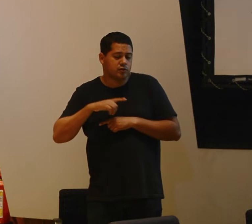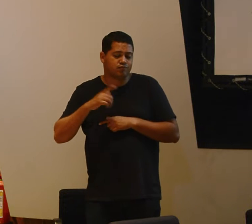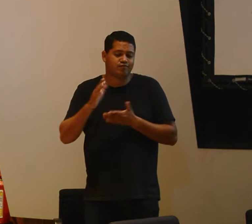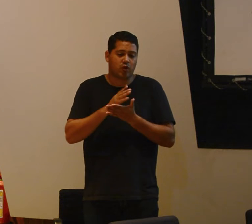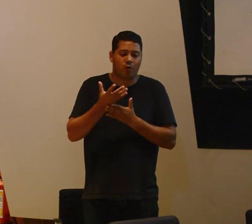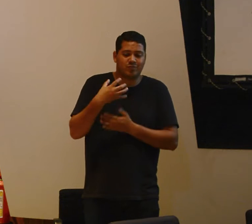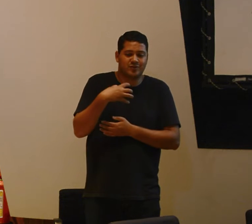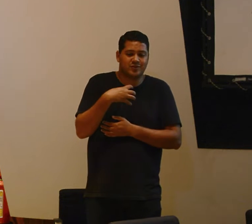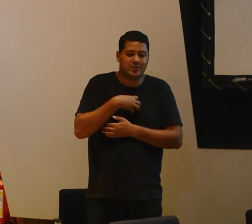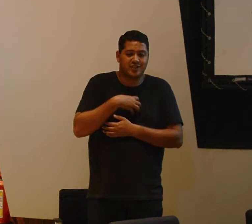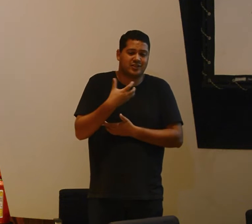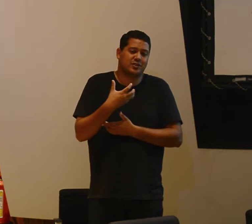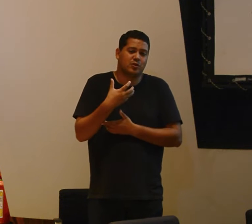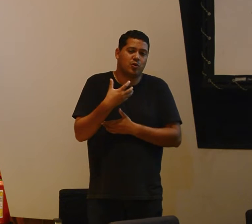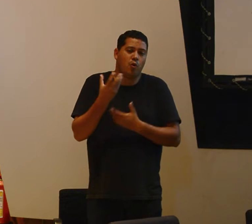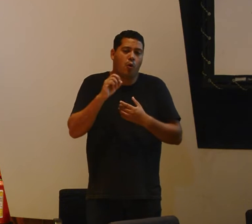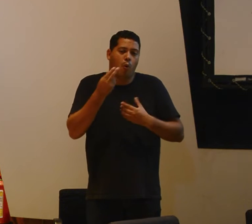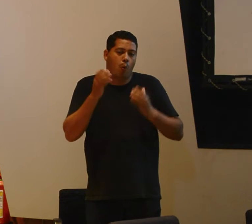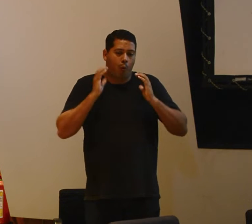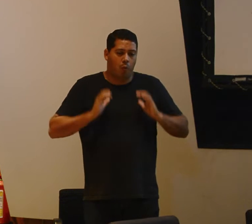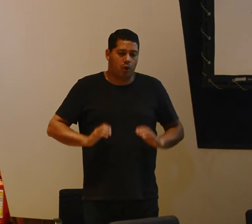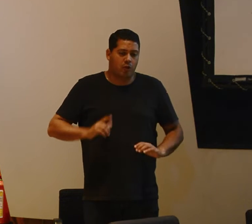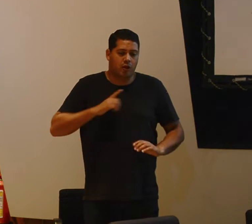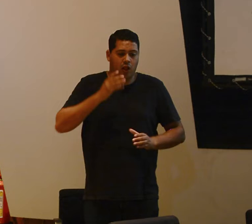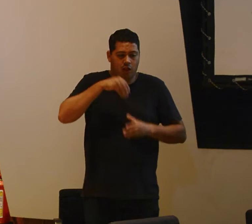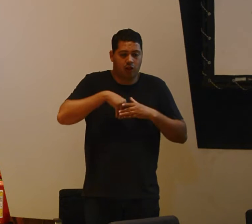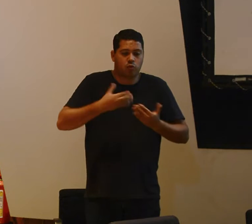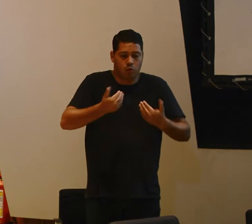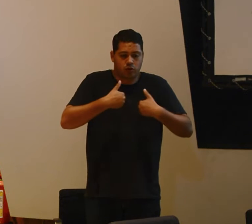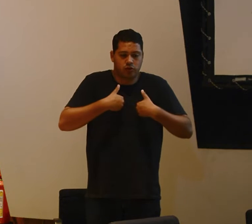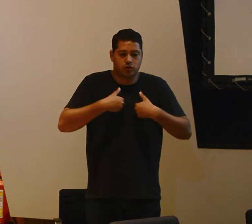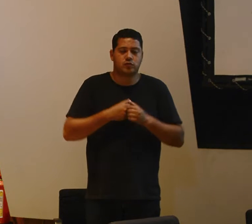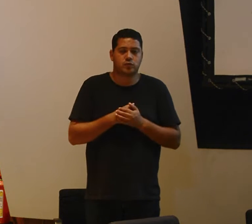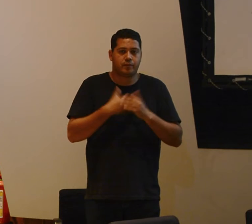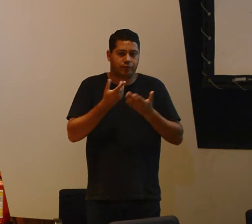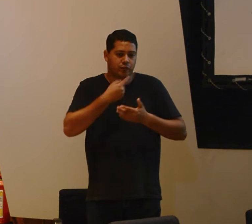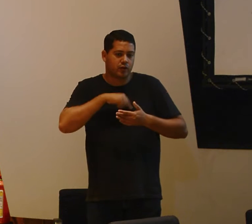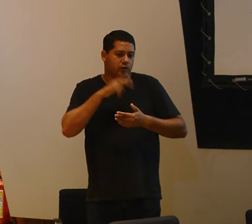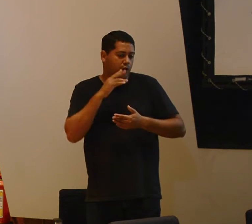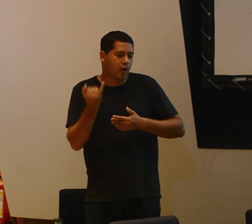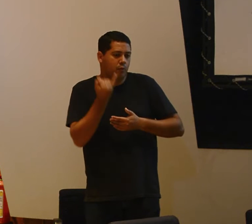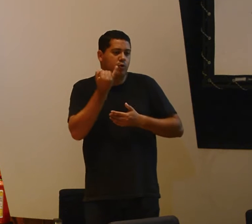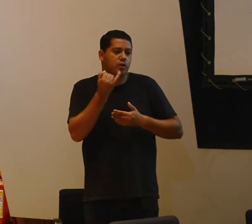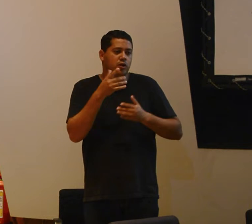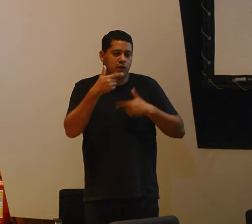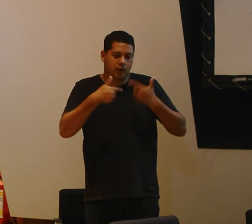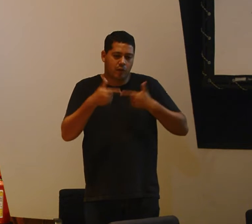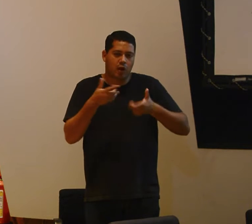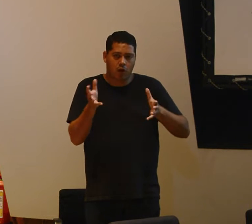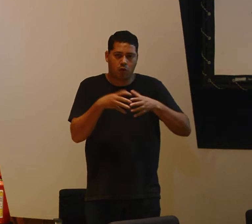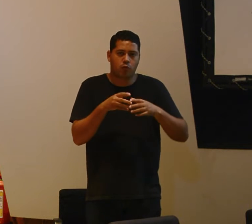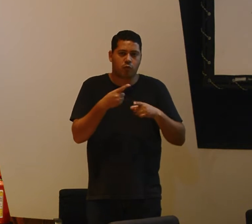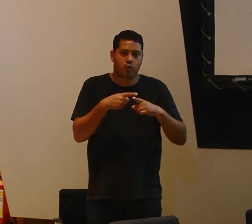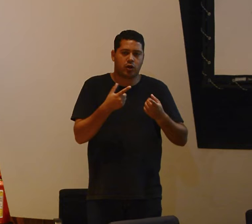questões sensoriais ou comportamentais que estão dentro do TEA. E aí a gente vê a importância da gente trabalhar em equipe, porque